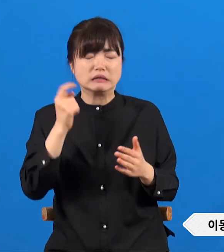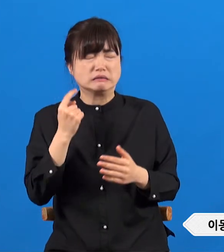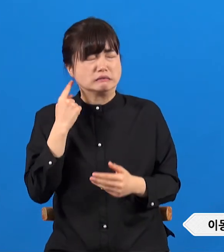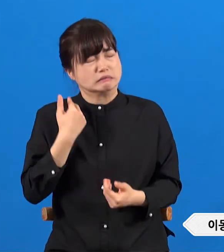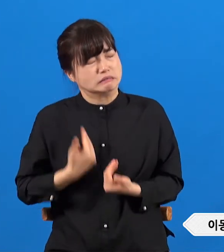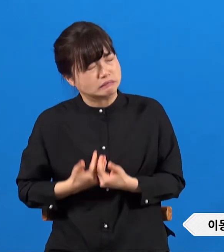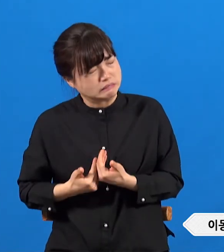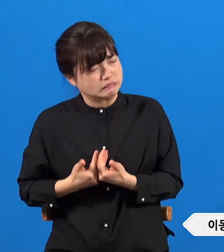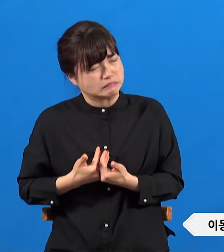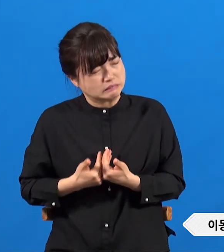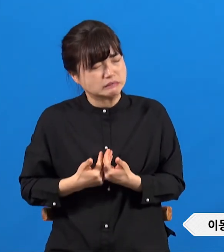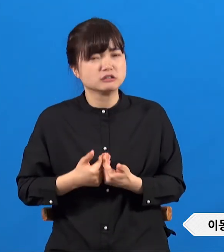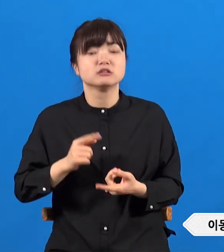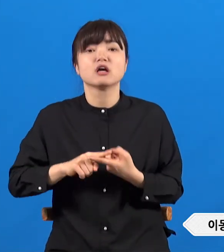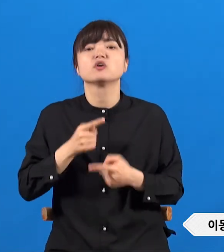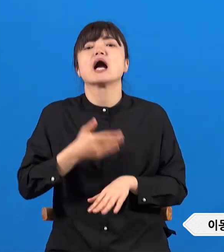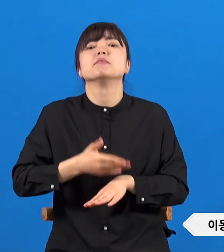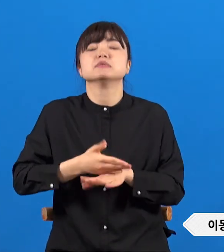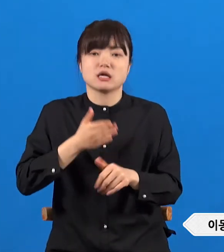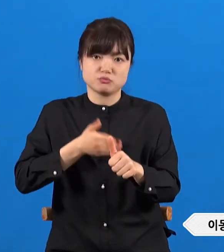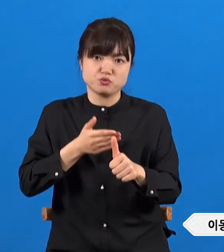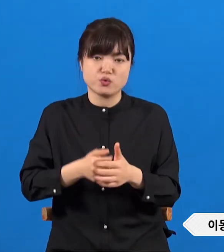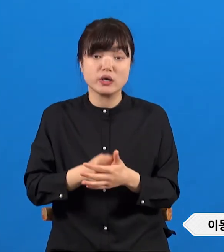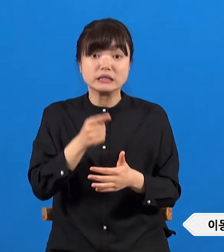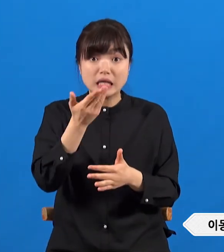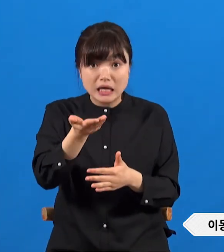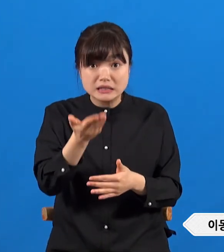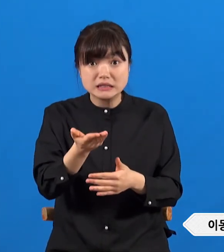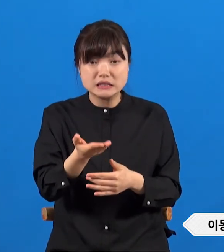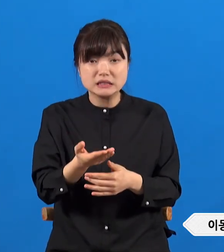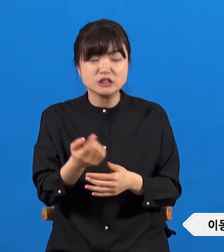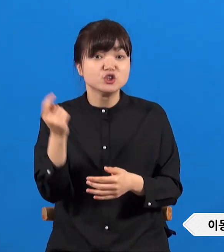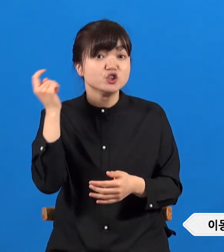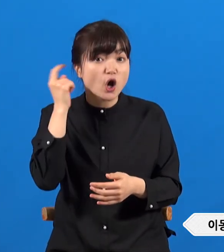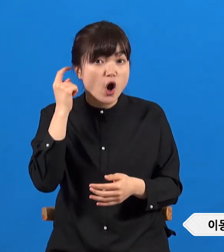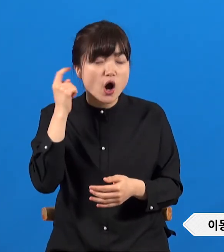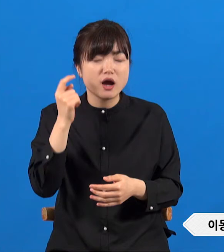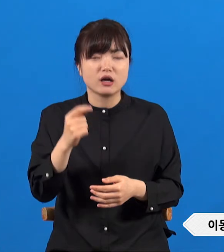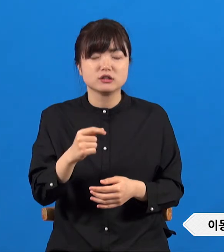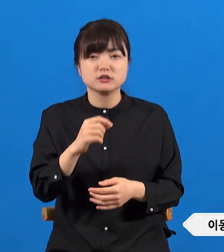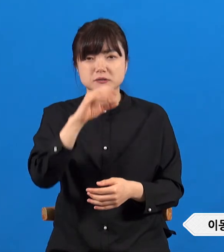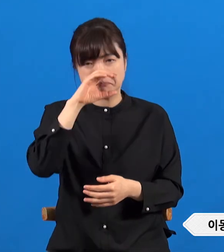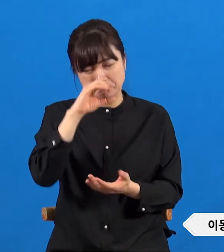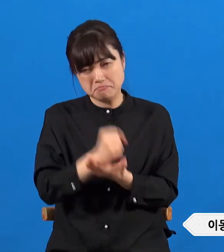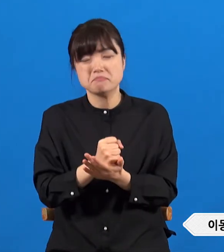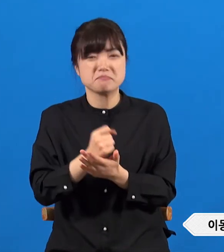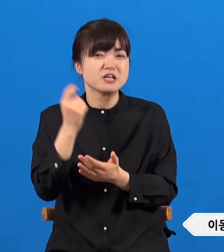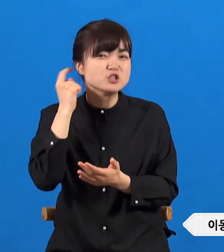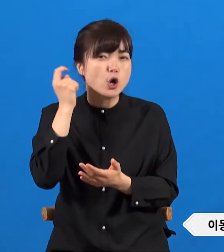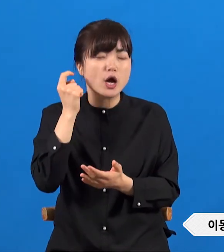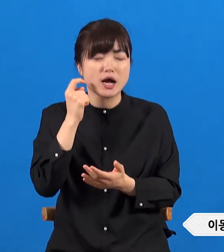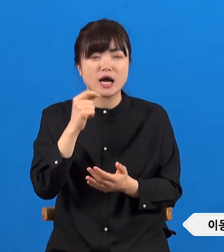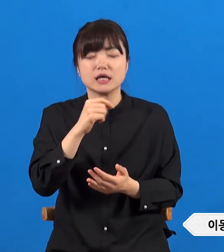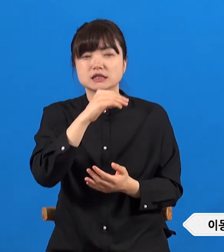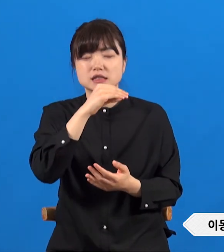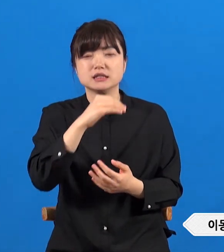귀를 거스리고 엉망으로 들려오거든 감사하십시오. 당신의 청각이 정상인 것을 의미하는